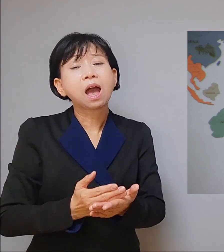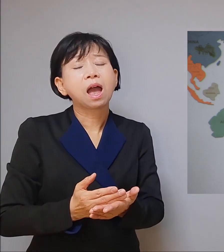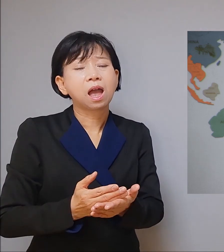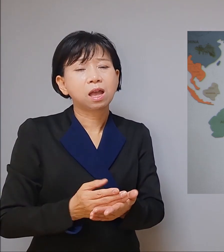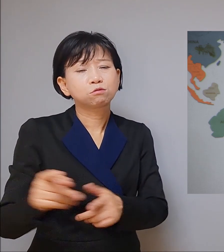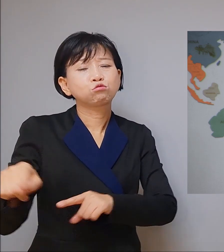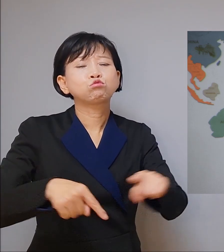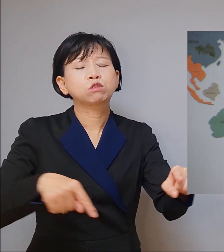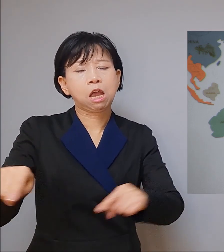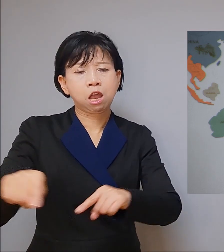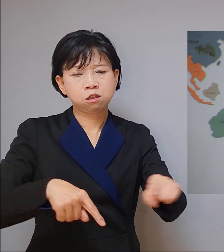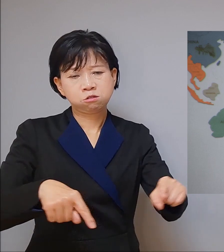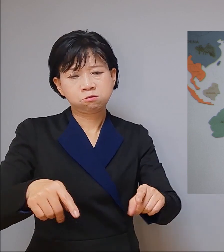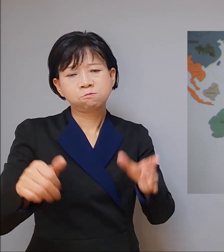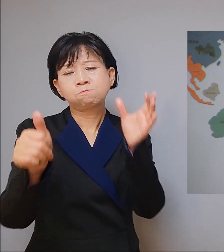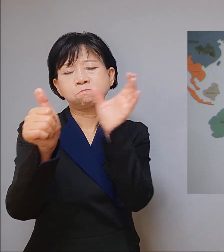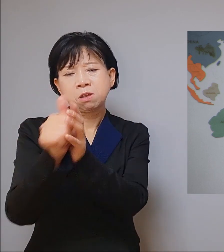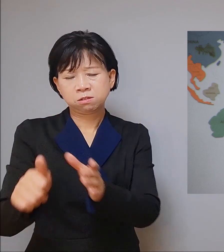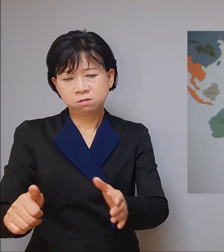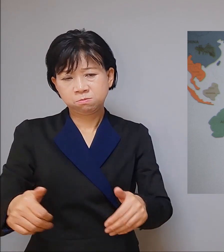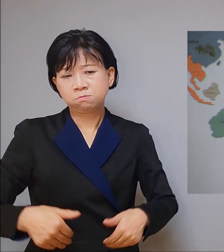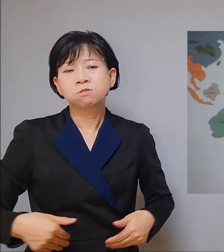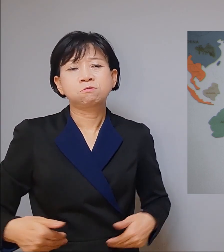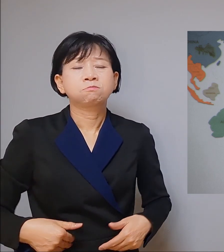있도록 해드려야 합니다.